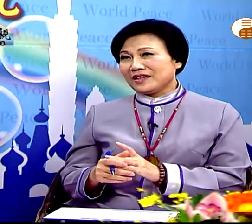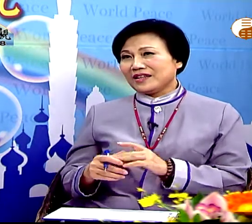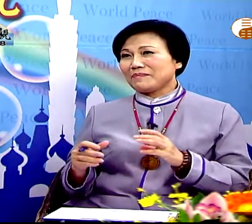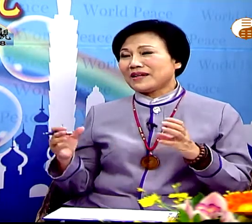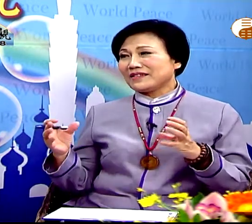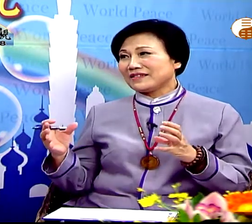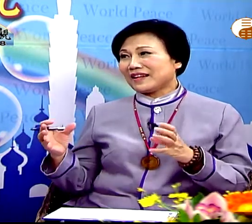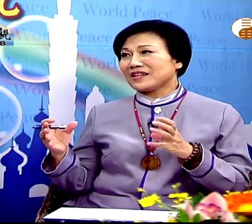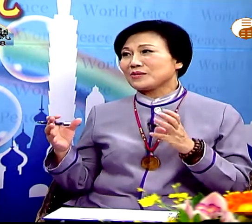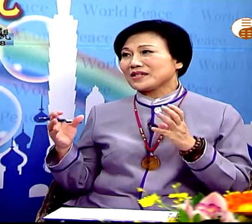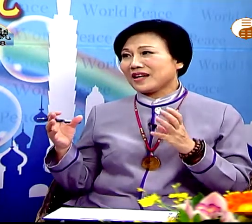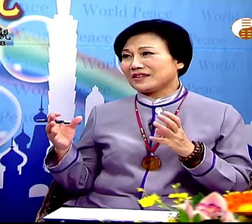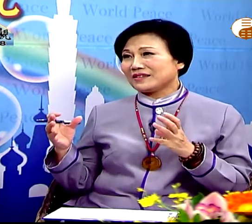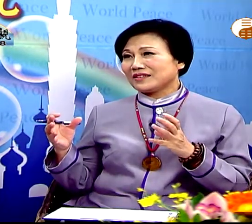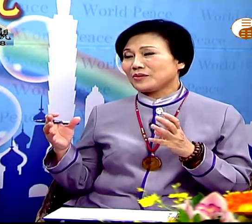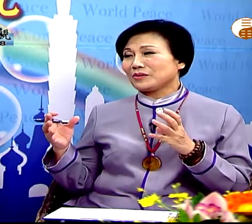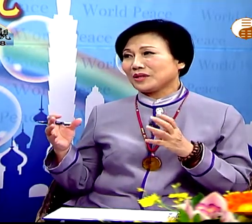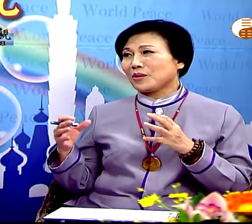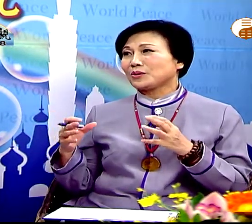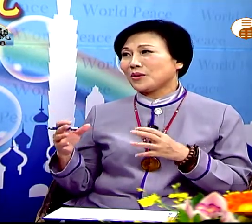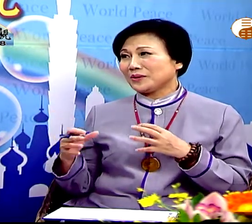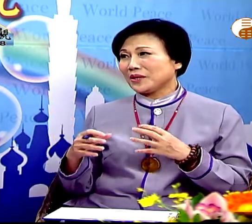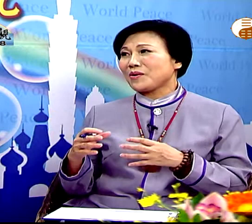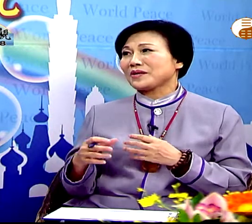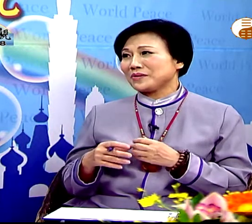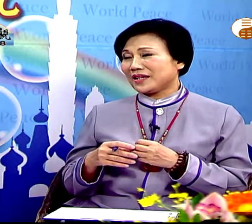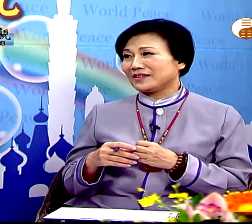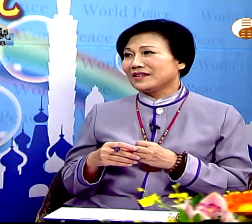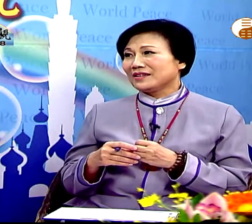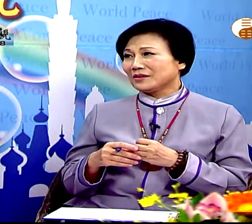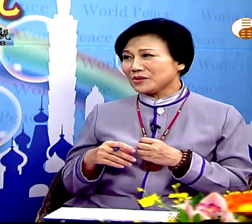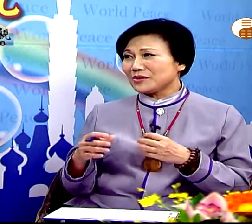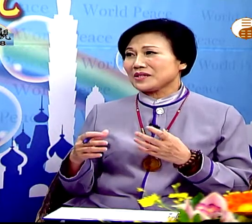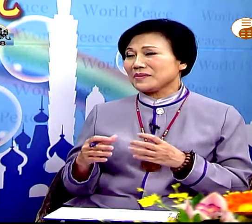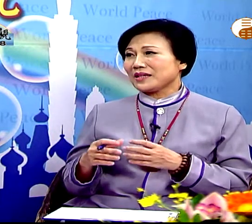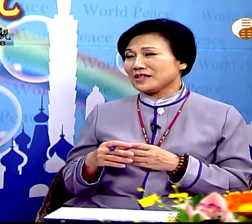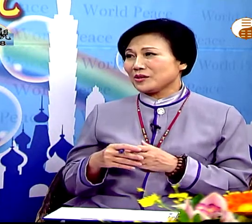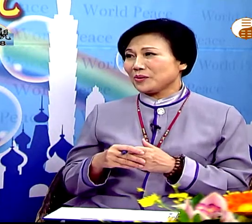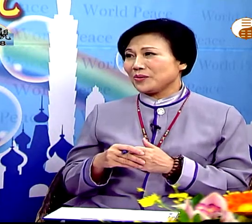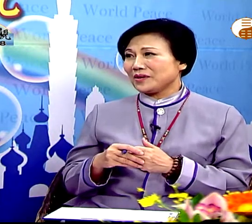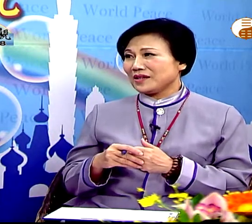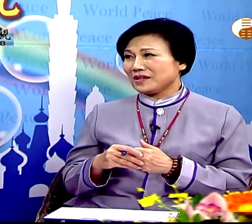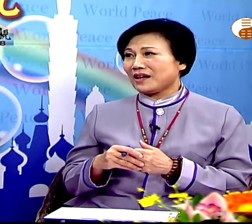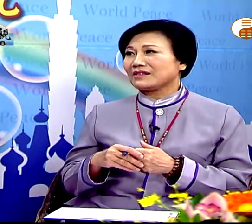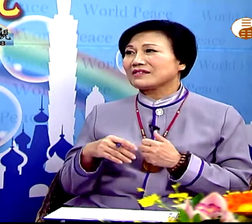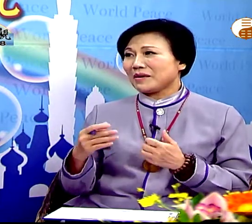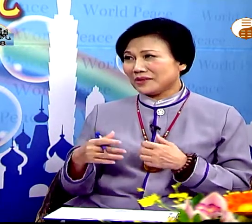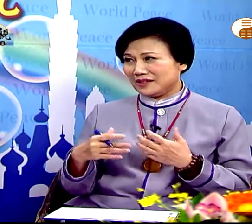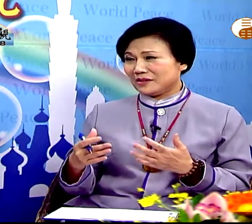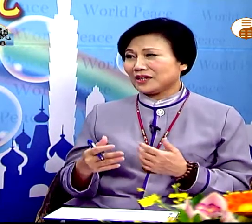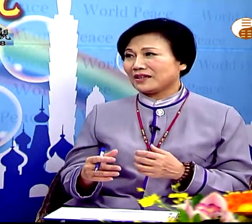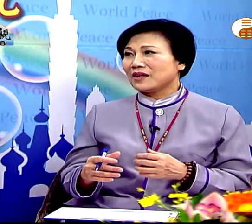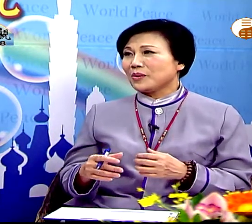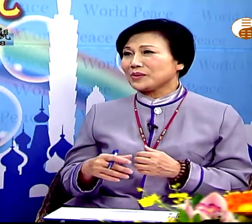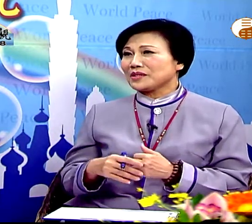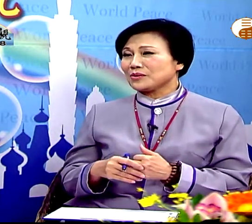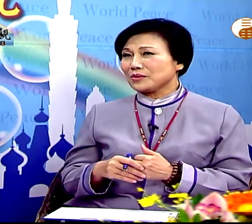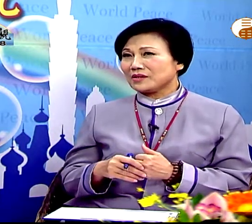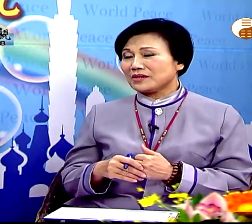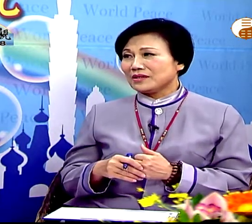一般人大概最常要用的沟通的惯语呢，都是用什么样的手语来跟他们交谈，或者是说